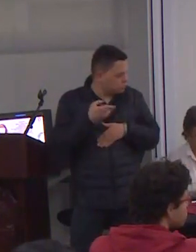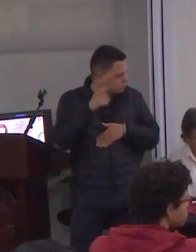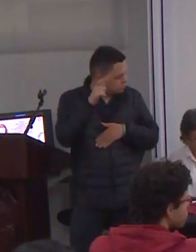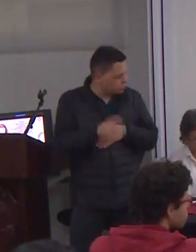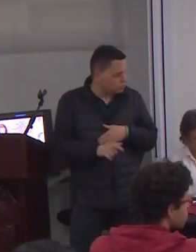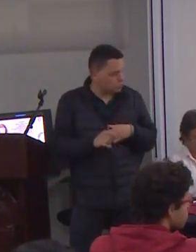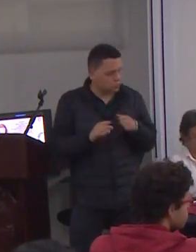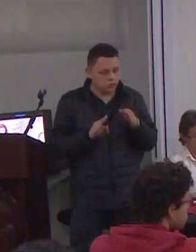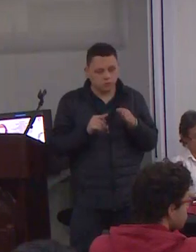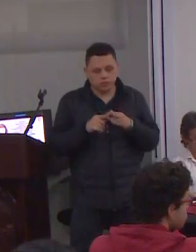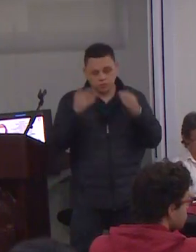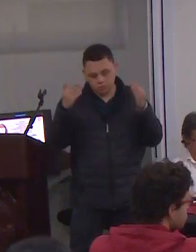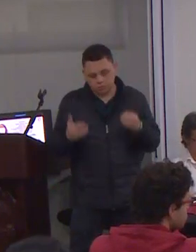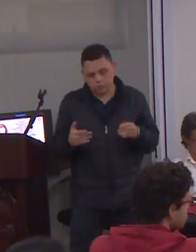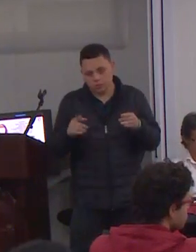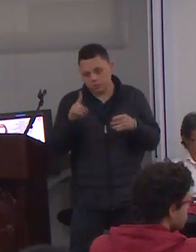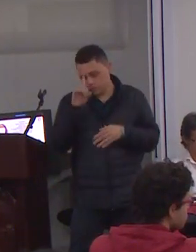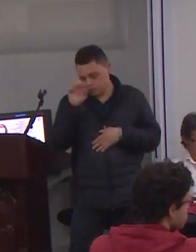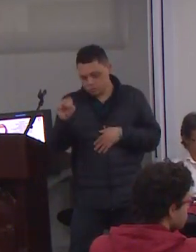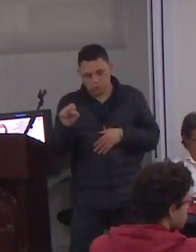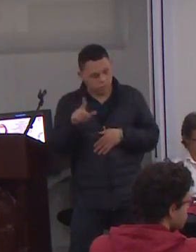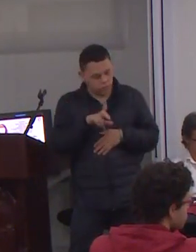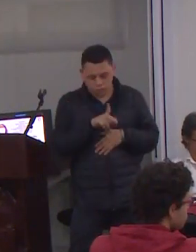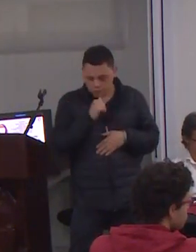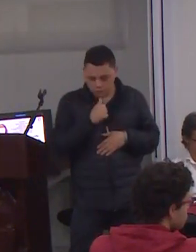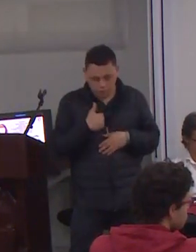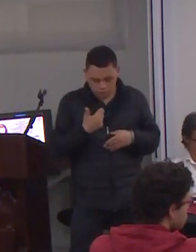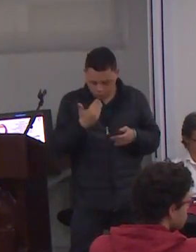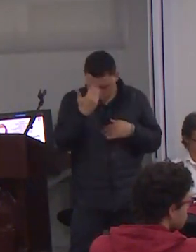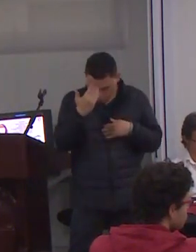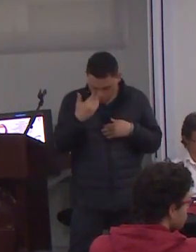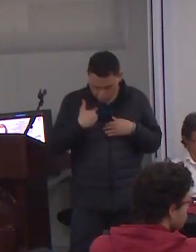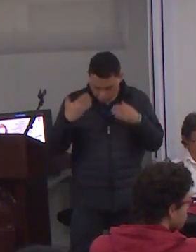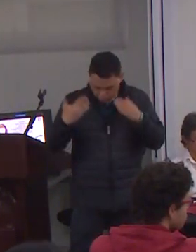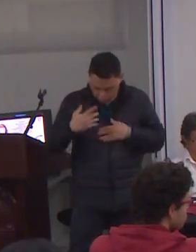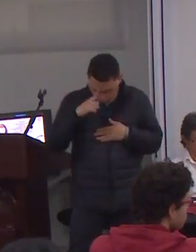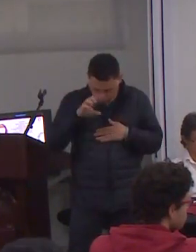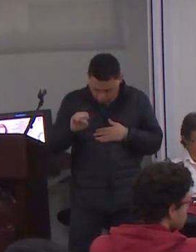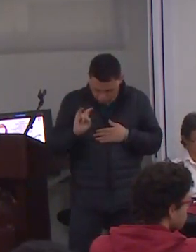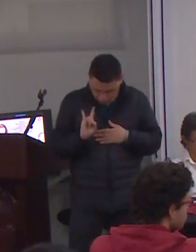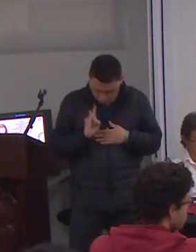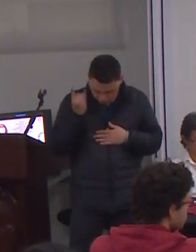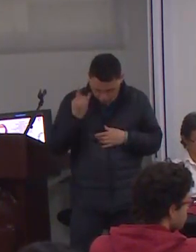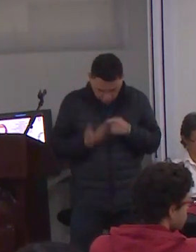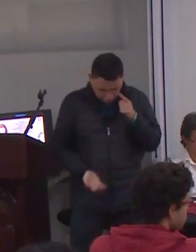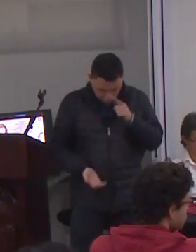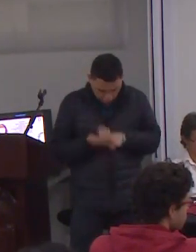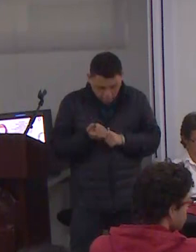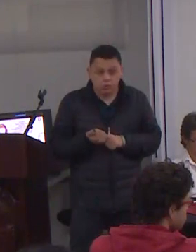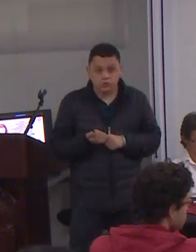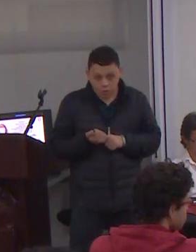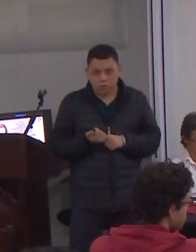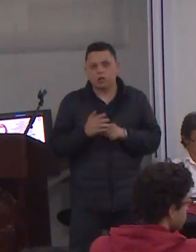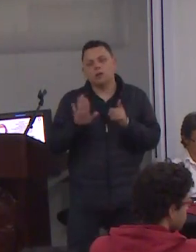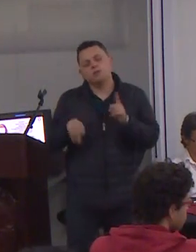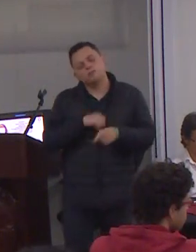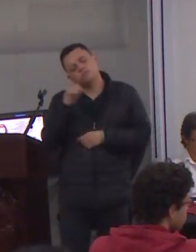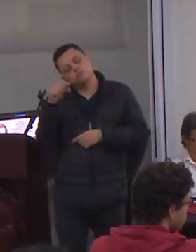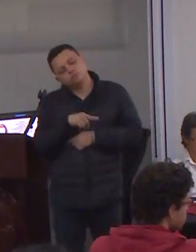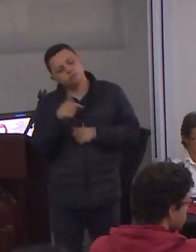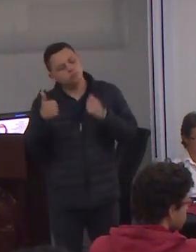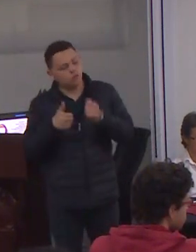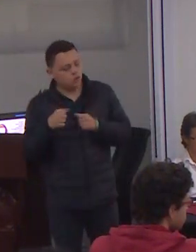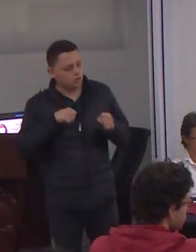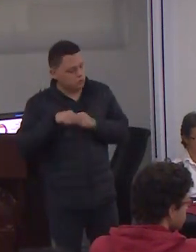con discapacidad intelectual que no fuera consciente de esta particularidad si es así ¿qué acciones han